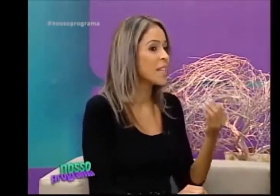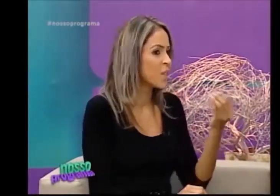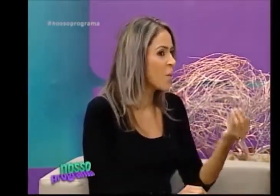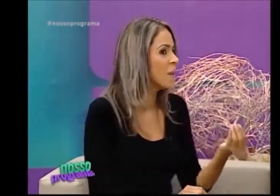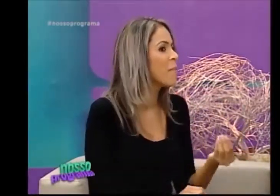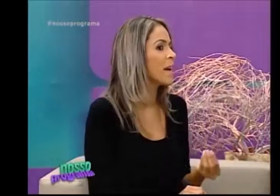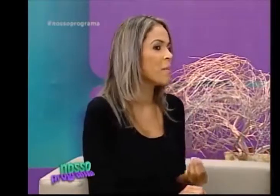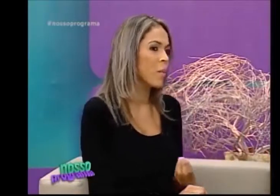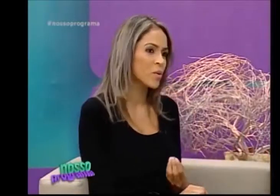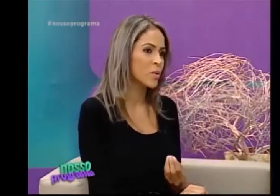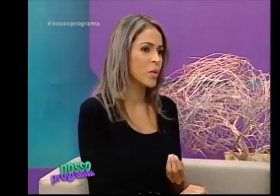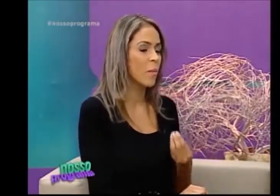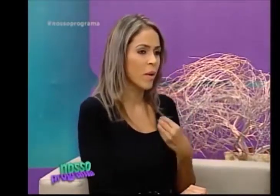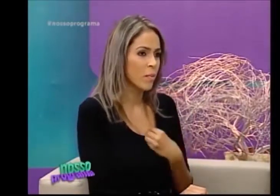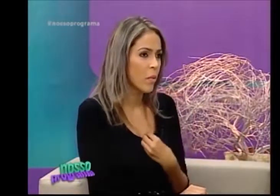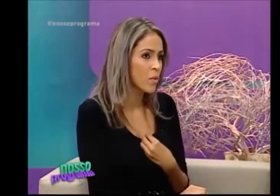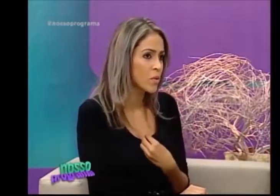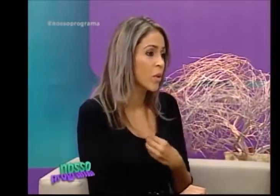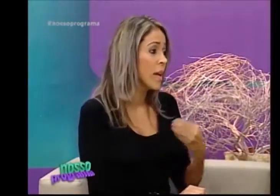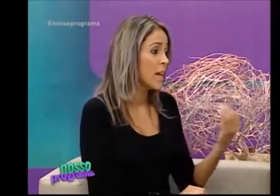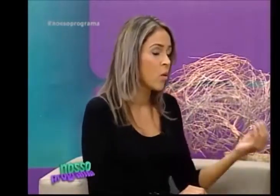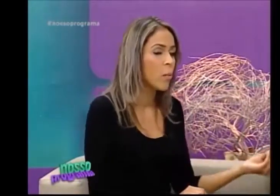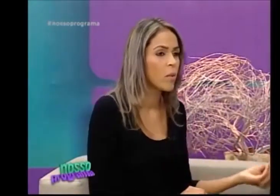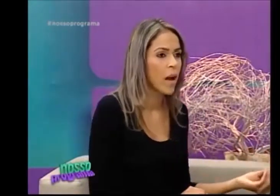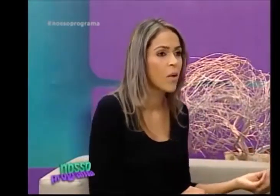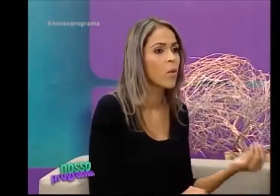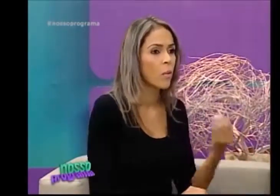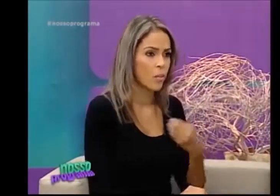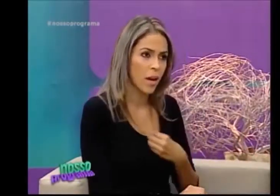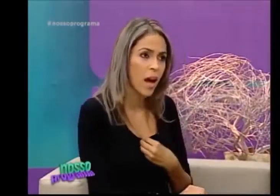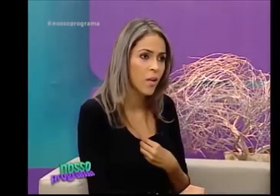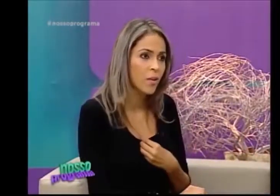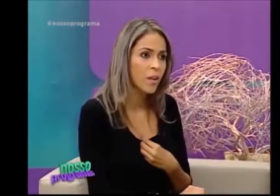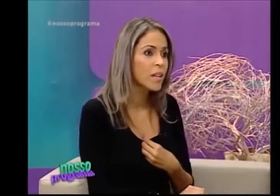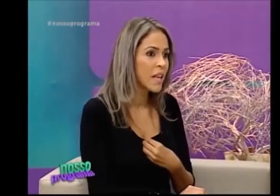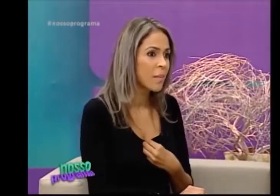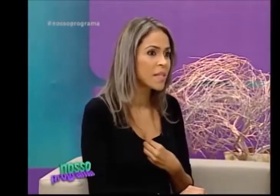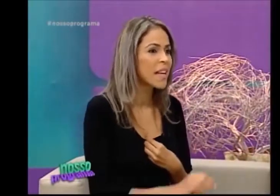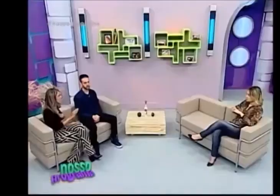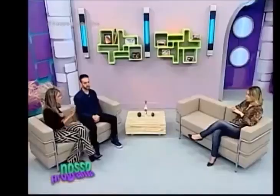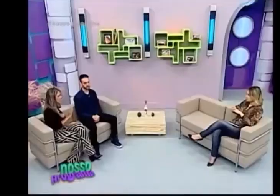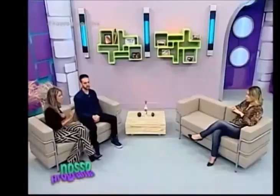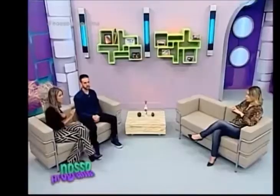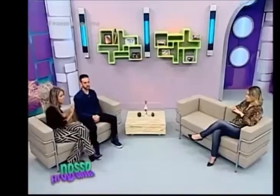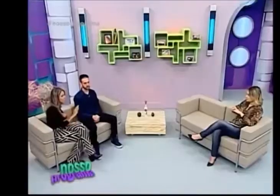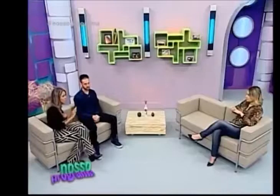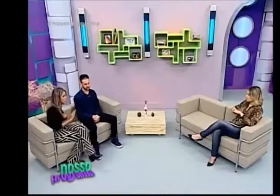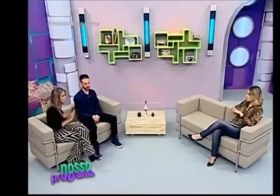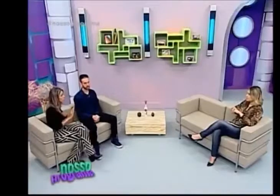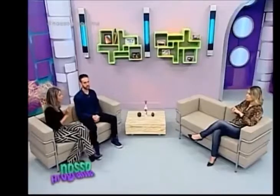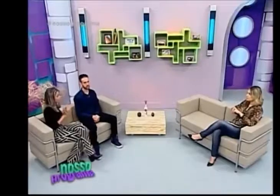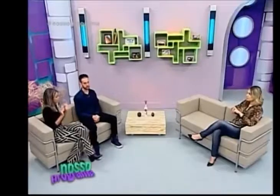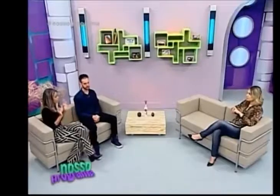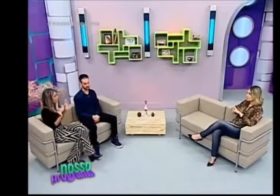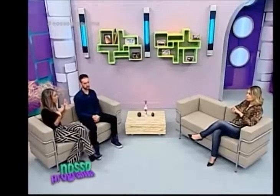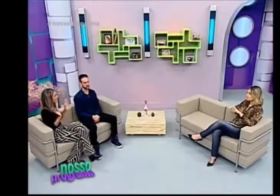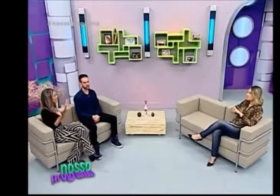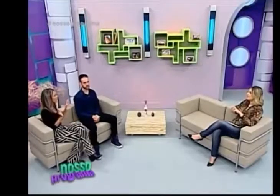assim como ele paga imposto, eu pago imposto, ele compra um carro, eu compro o carro, sabe? Se ele tivesse desconto em tudo, poxa, tudo bem, né? Ele